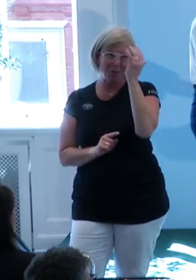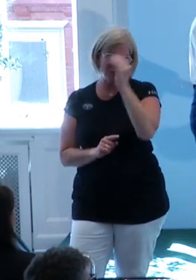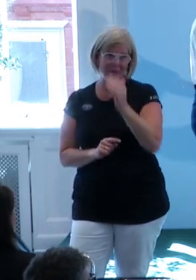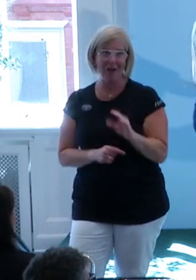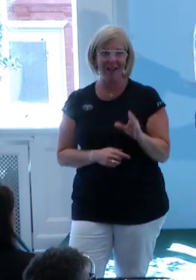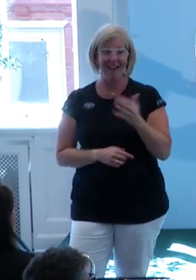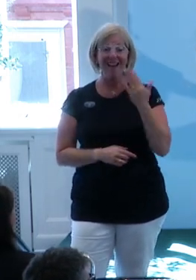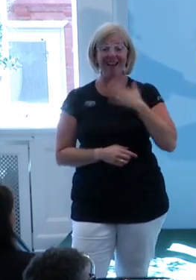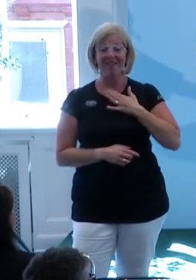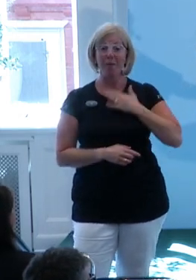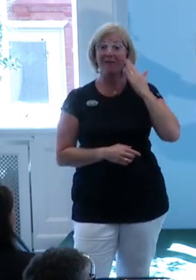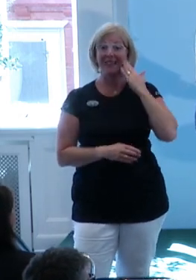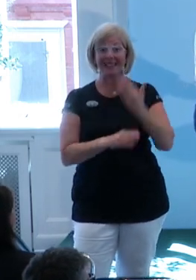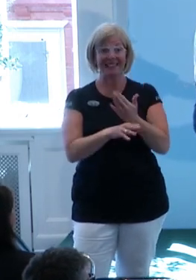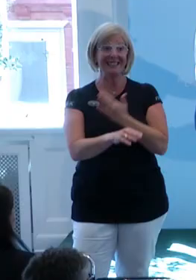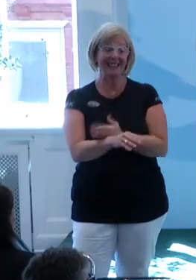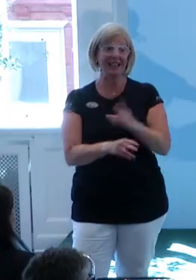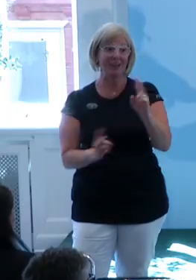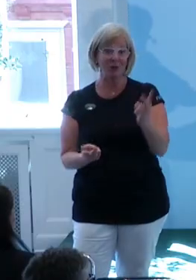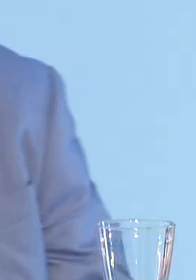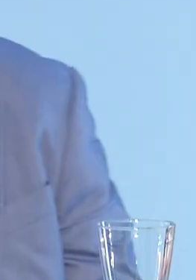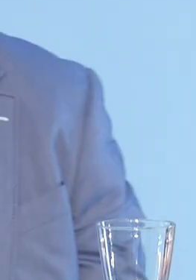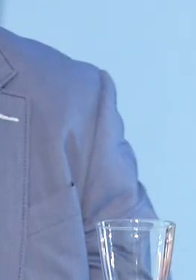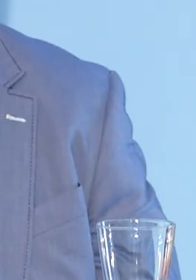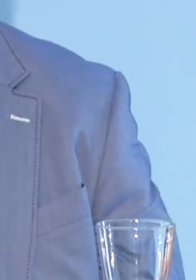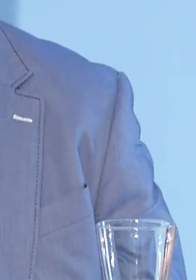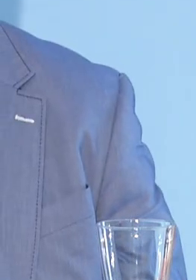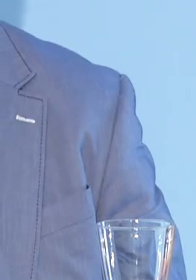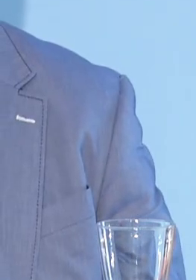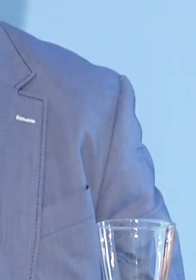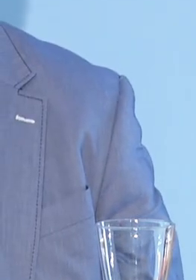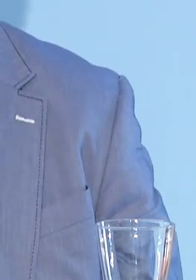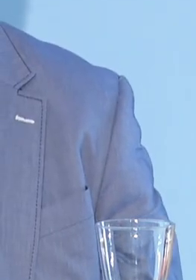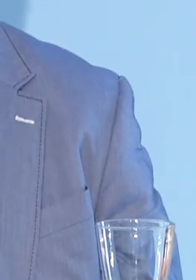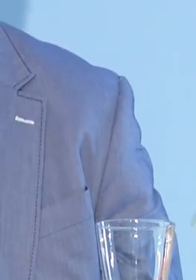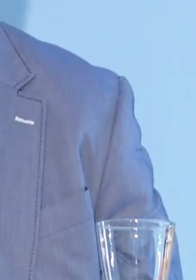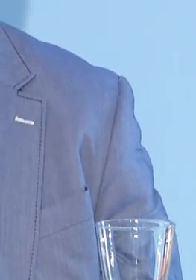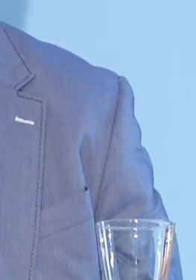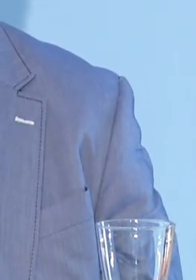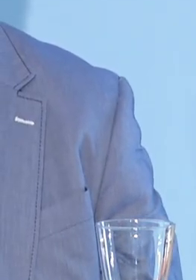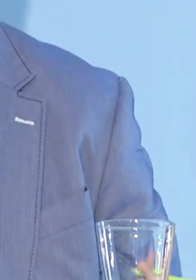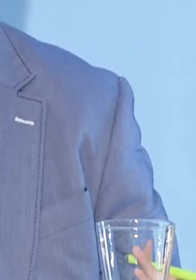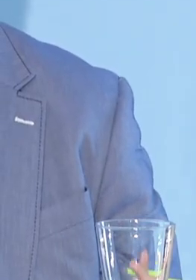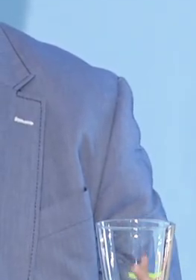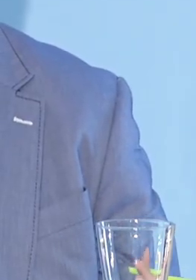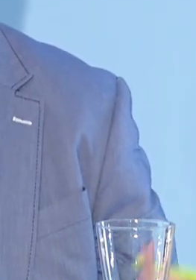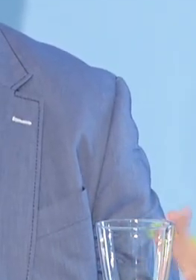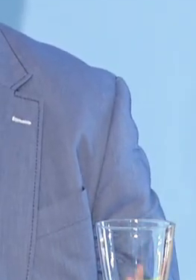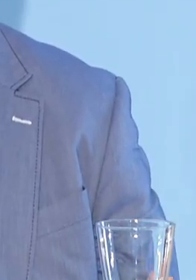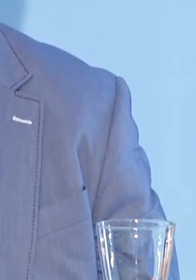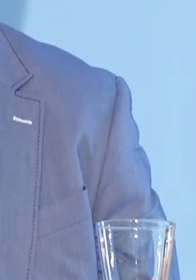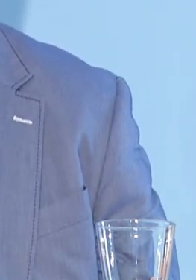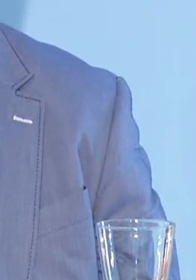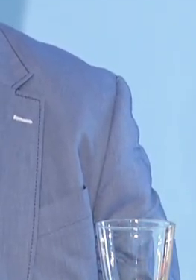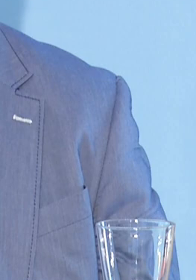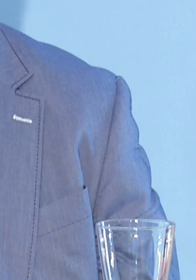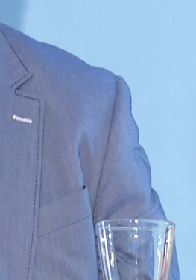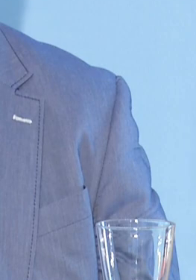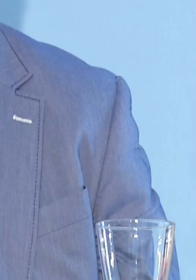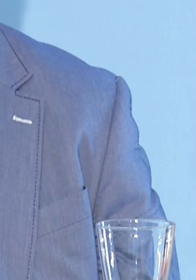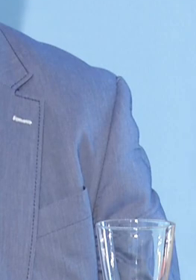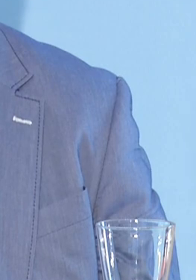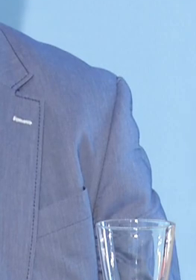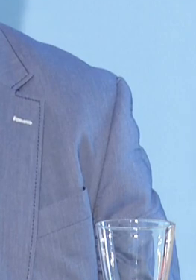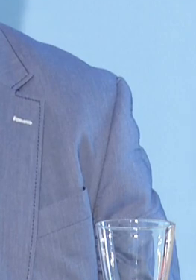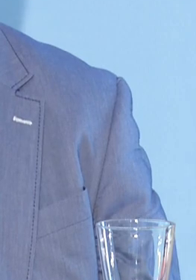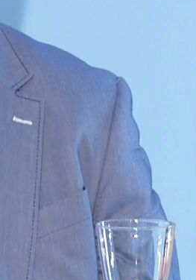gärna veta i förväg. Precis, det är ju den här begränsade egentligen, vi har ju ett begränsat utrymme även i kollektivtrafiken och